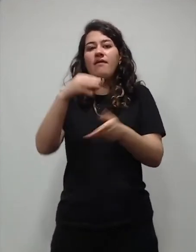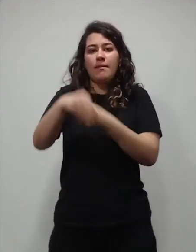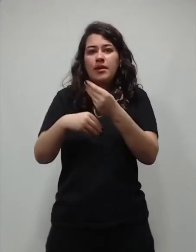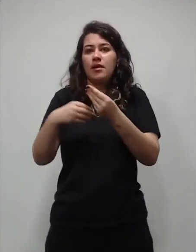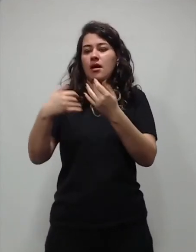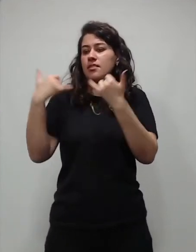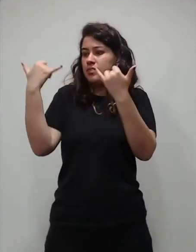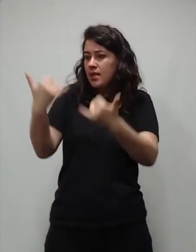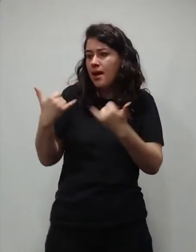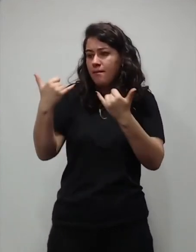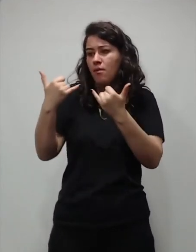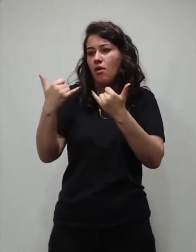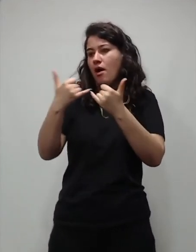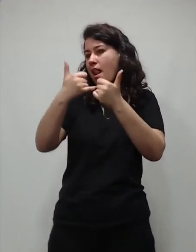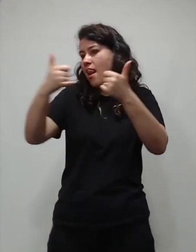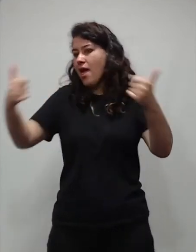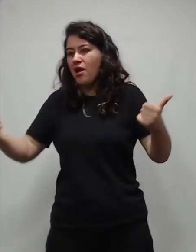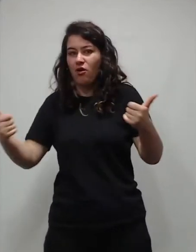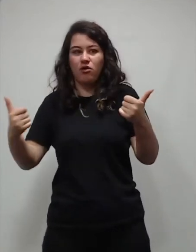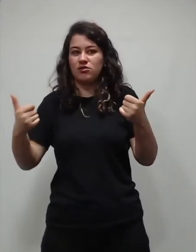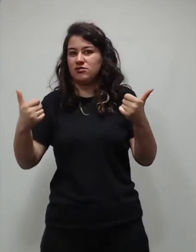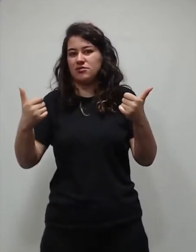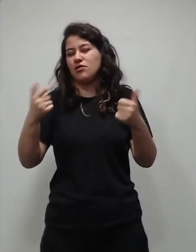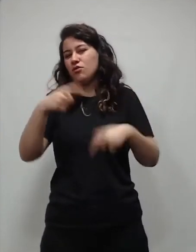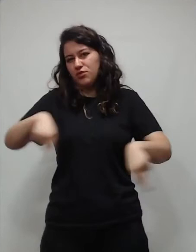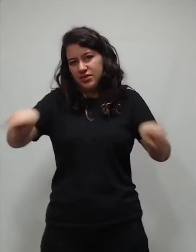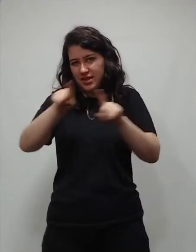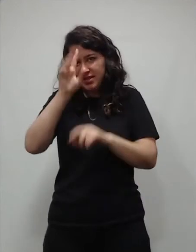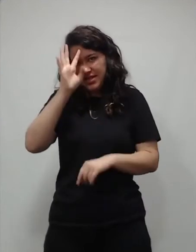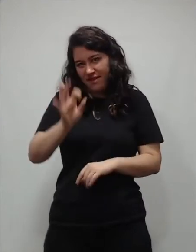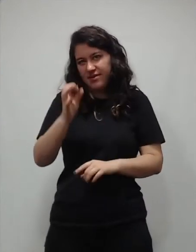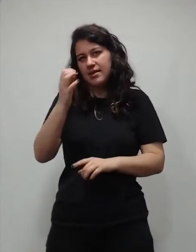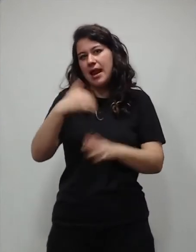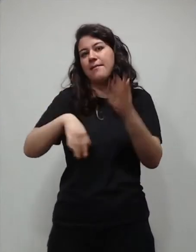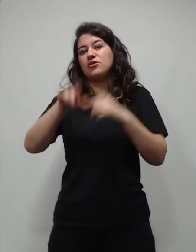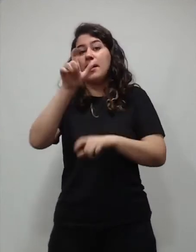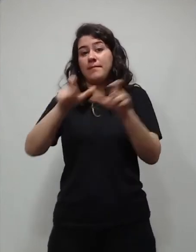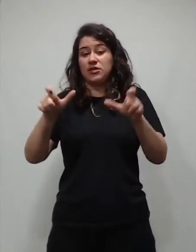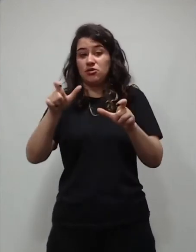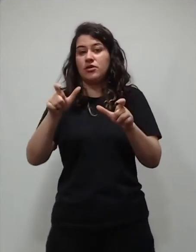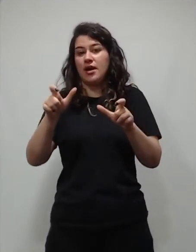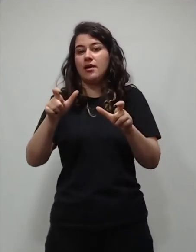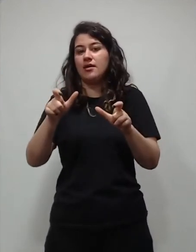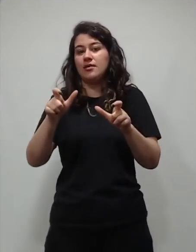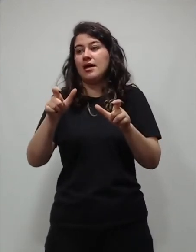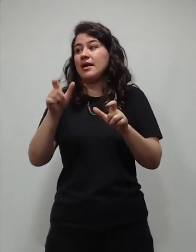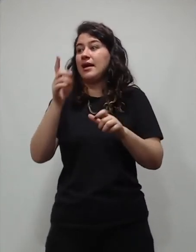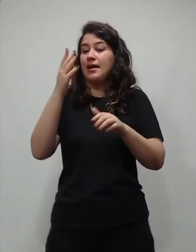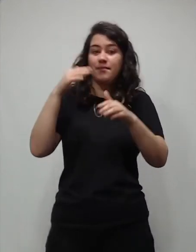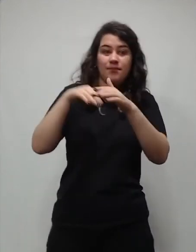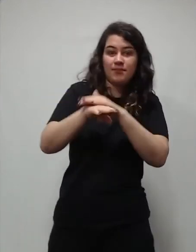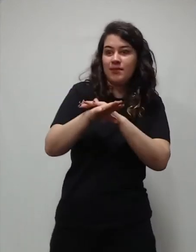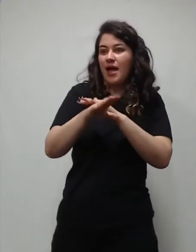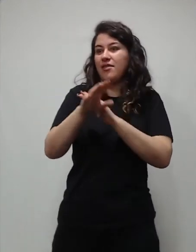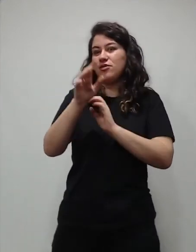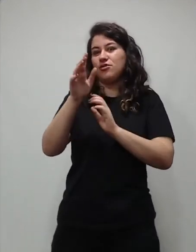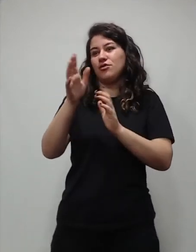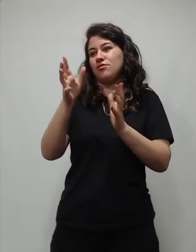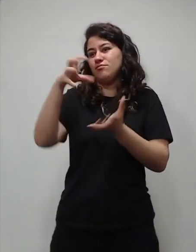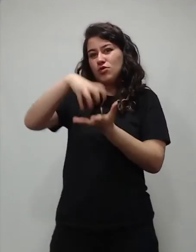tiempo que no están con sus familias. Hay muchos que, bueno, ustedes saben, la mayoría de la gente que está en Seremos no recibe visitas. Los